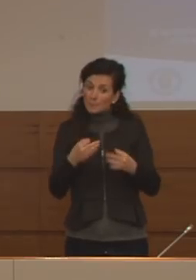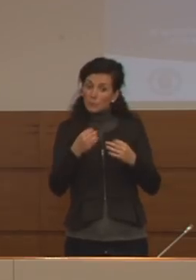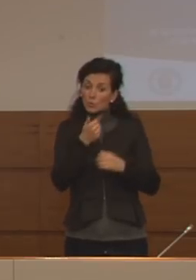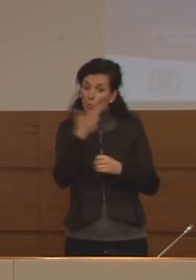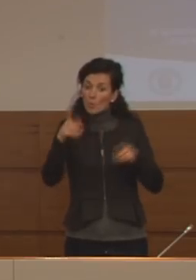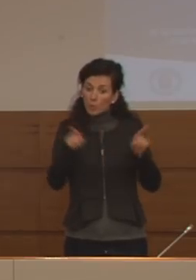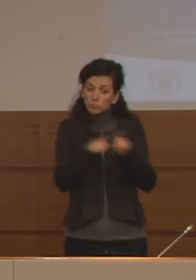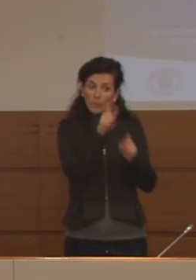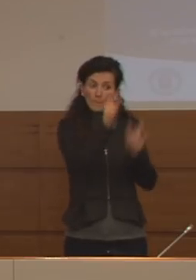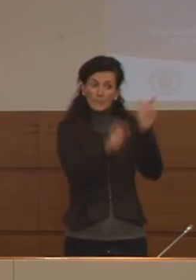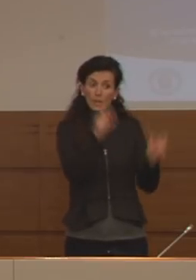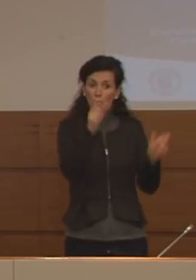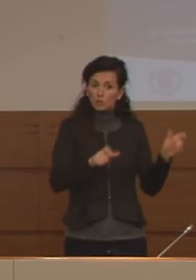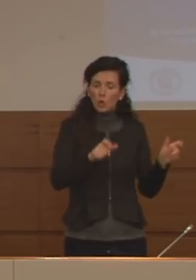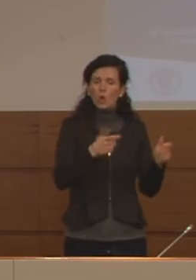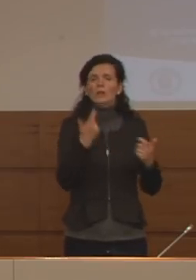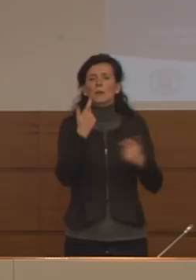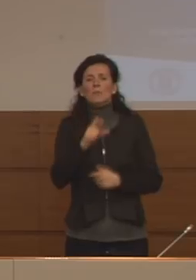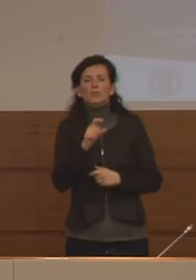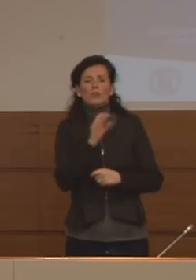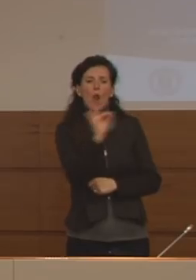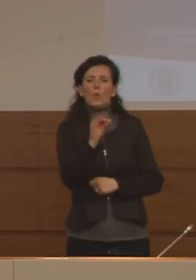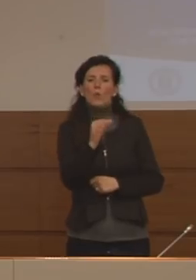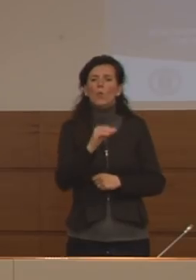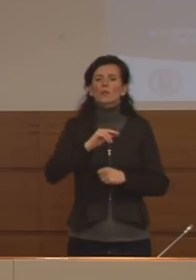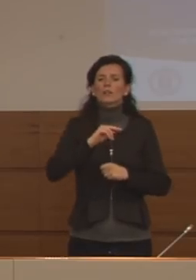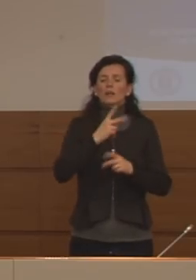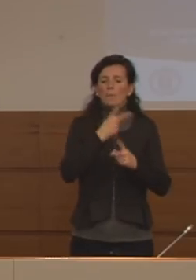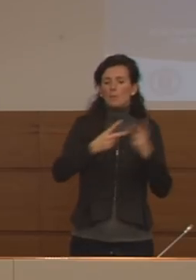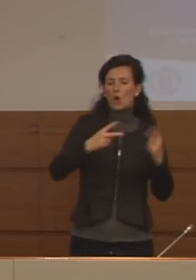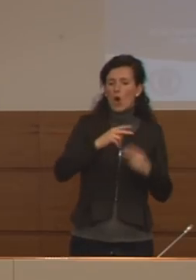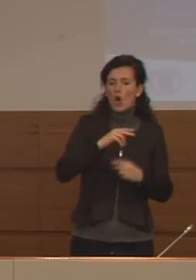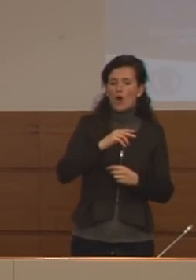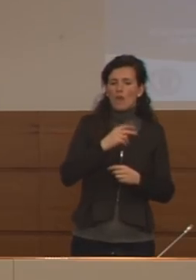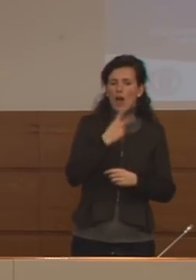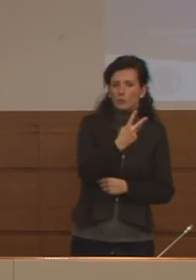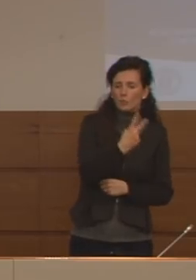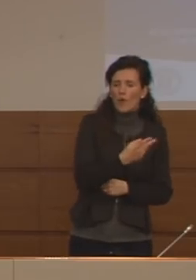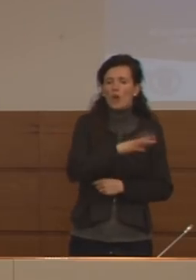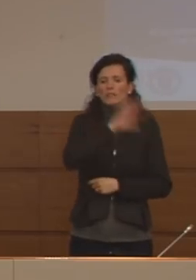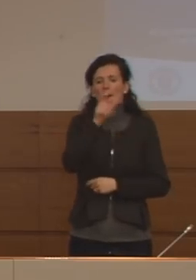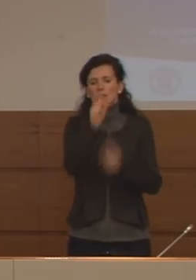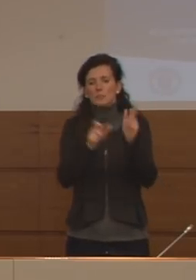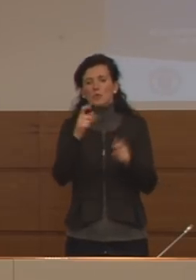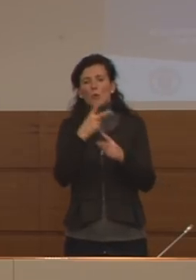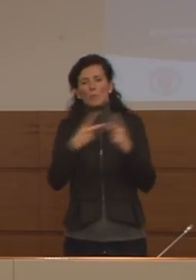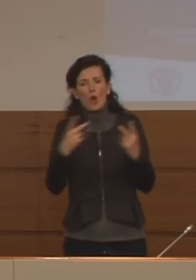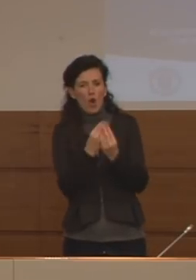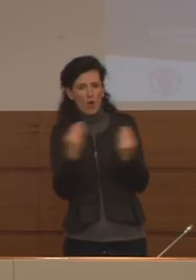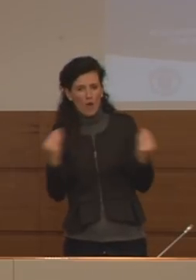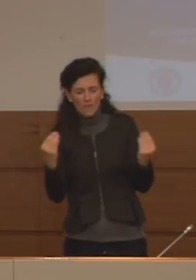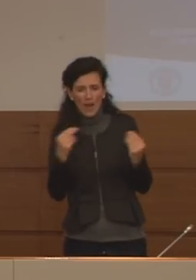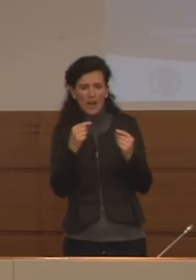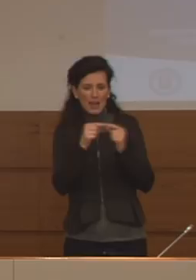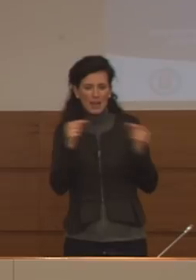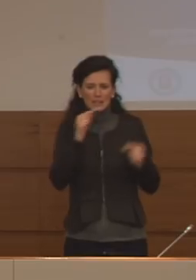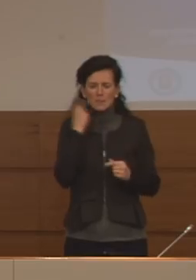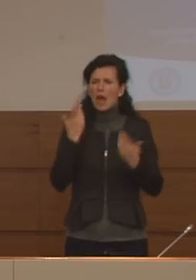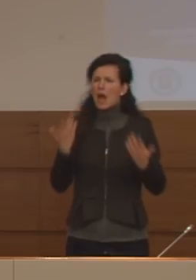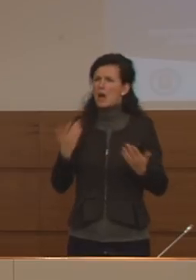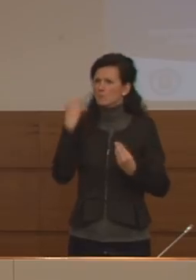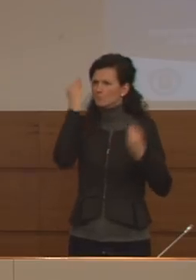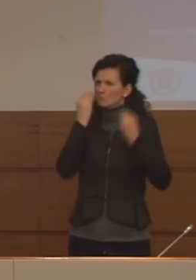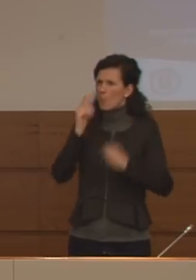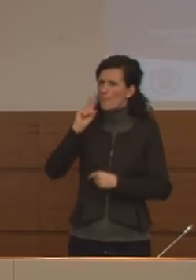perché ci sono i secondi tamponi le persone fanno più tampone non sarebbe meglio comunicare quindi